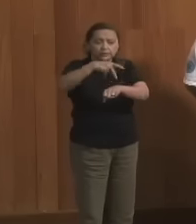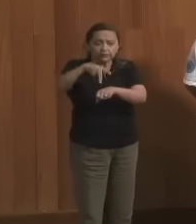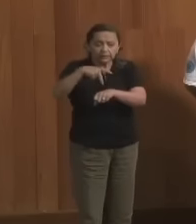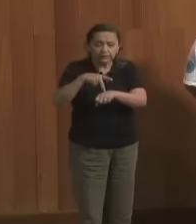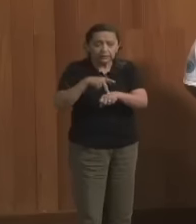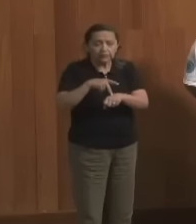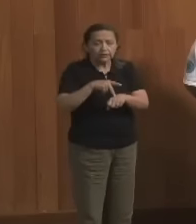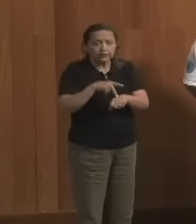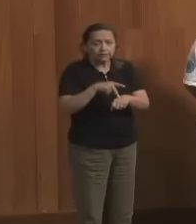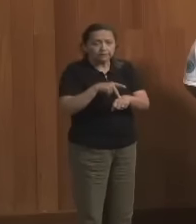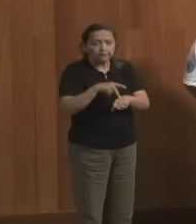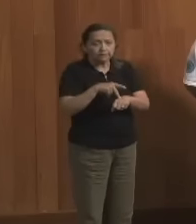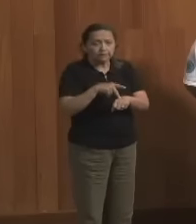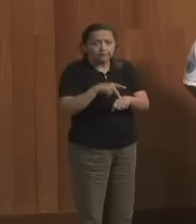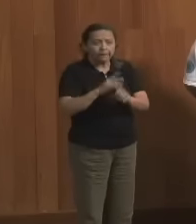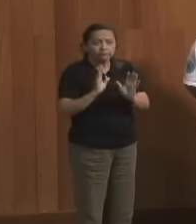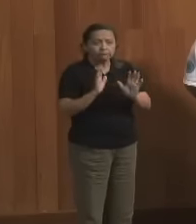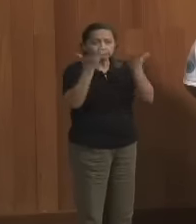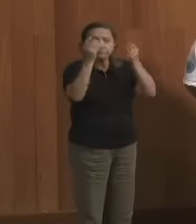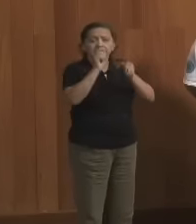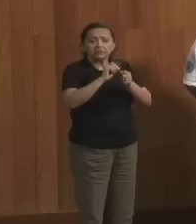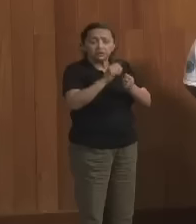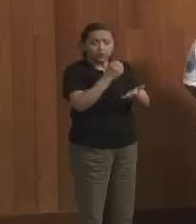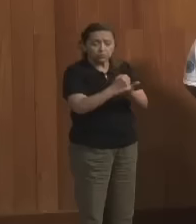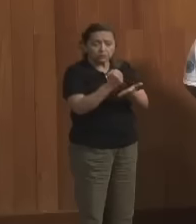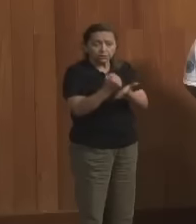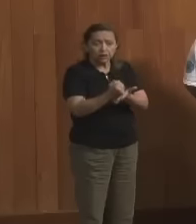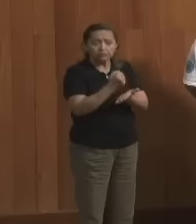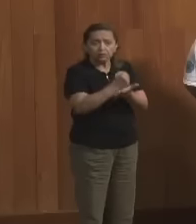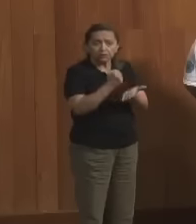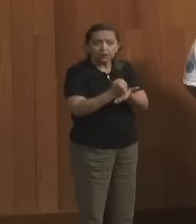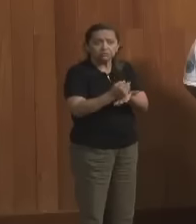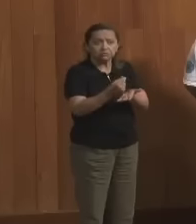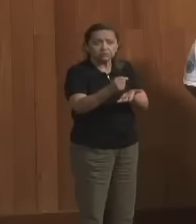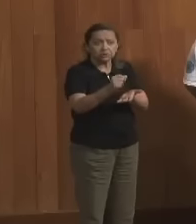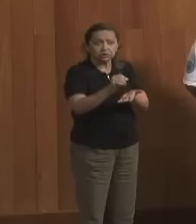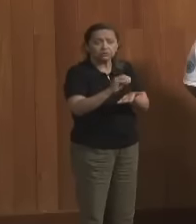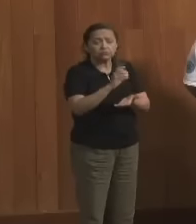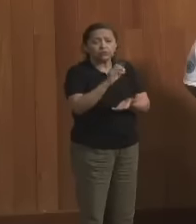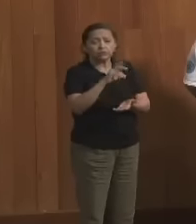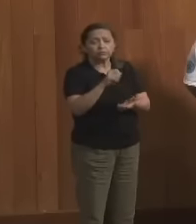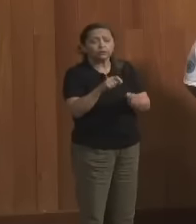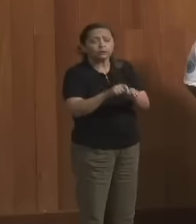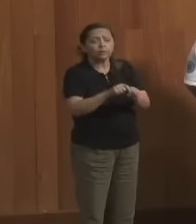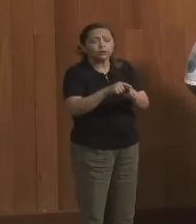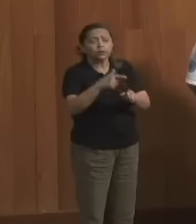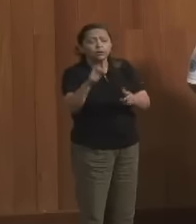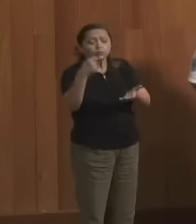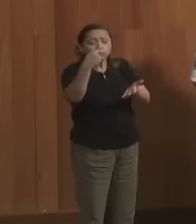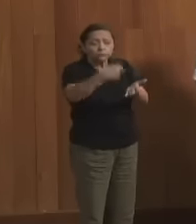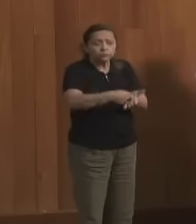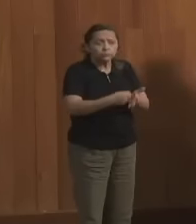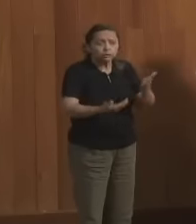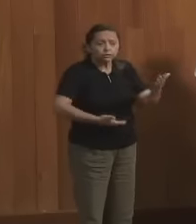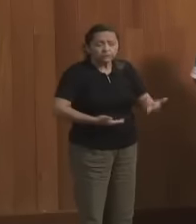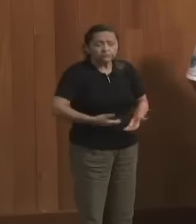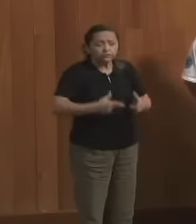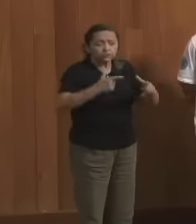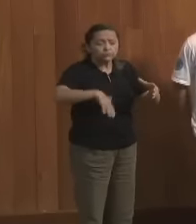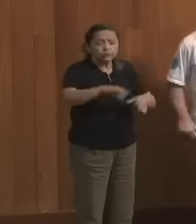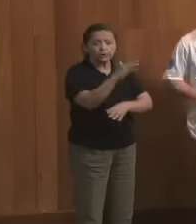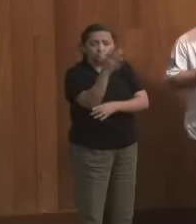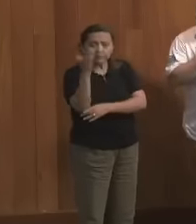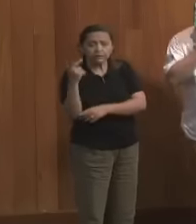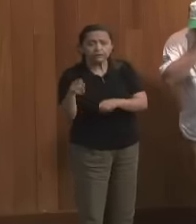internacionais, de celebrar contratos de crédito de carbono e outros pagamentos por serviços ambientais